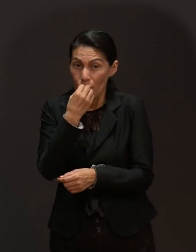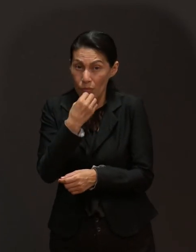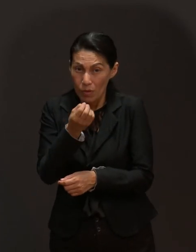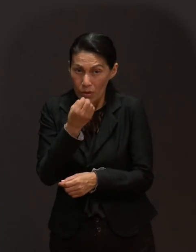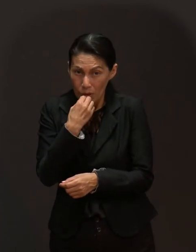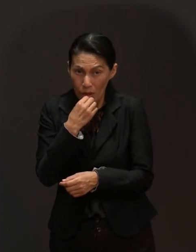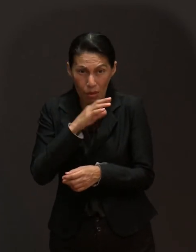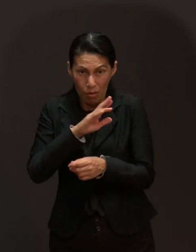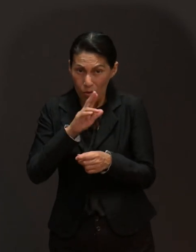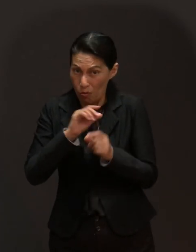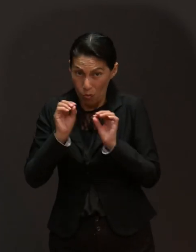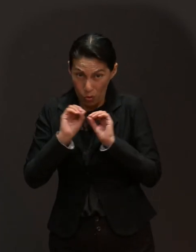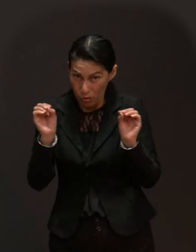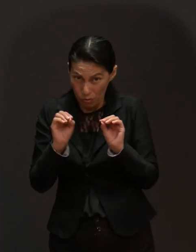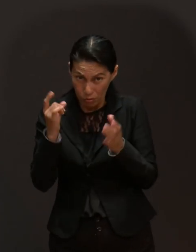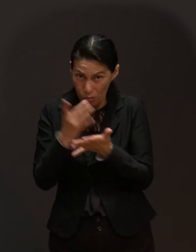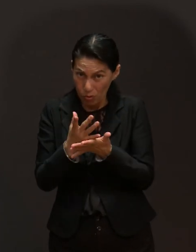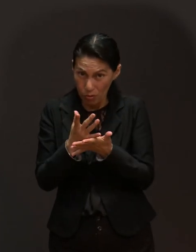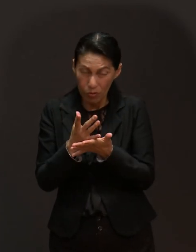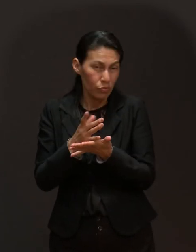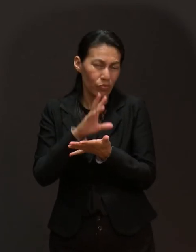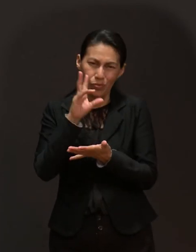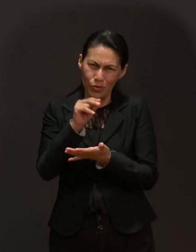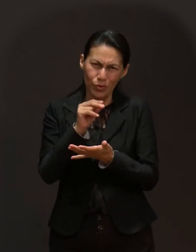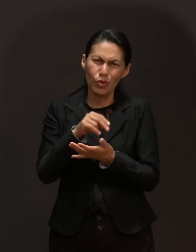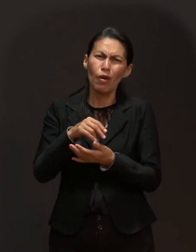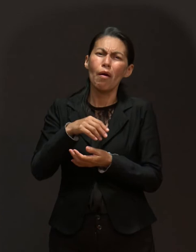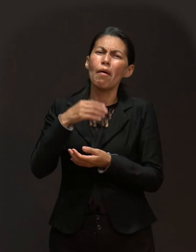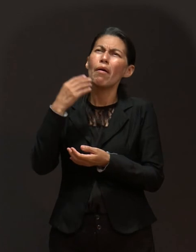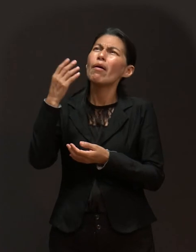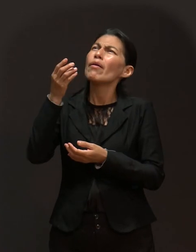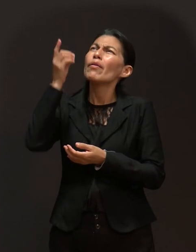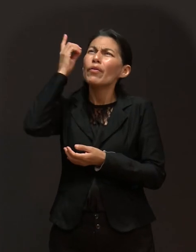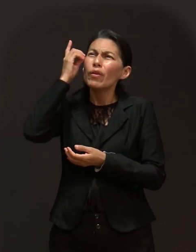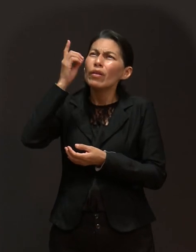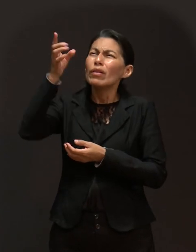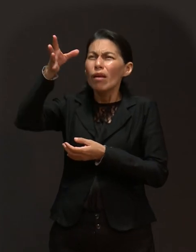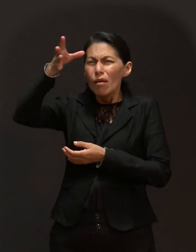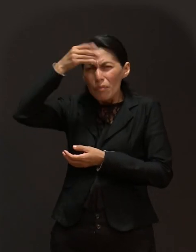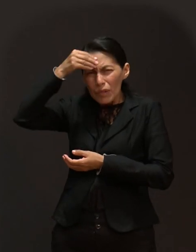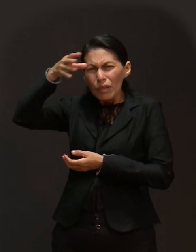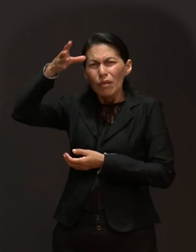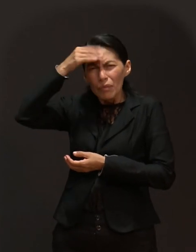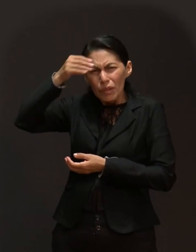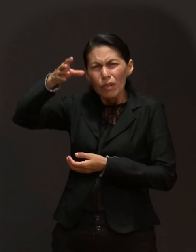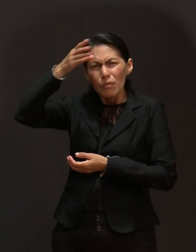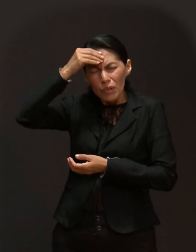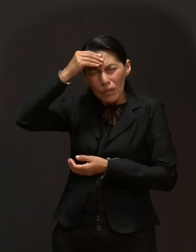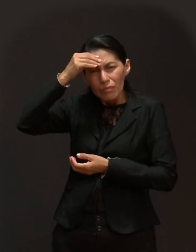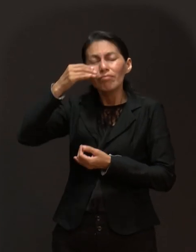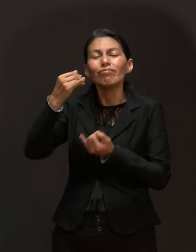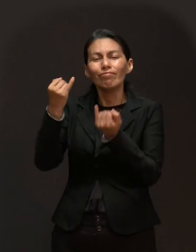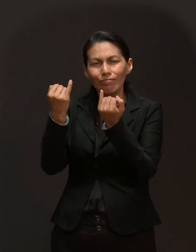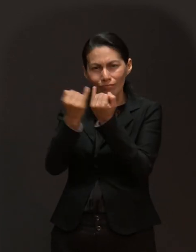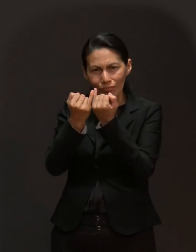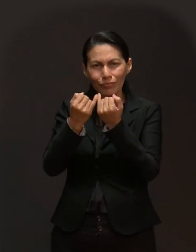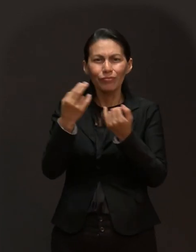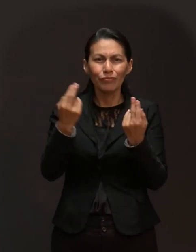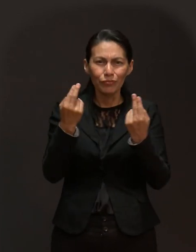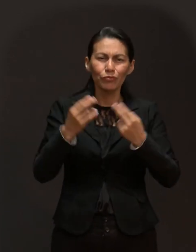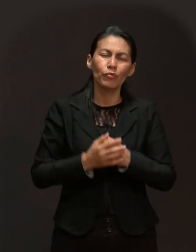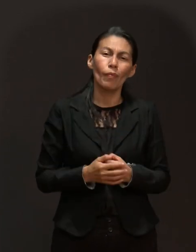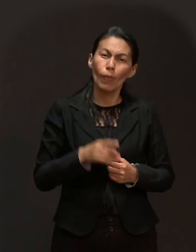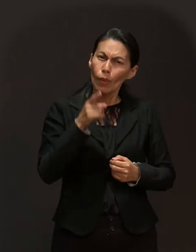vivirá el hombre Sino también de la palabra de Dios Y tú puedes ser también ese